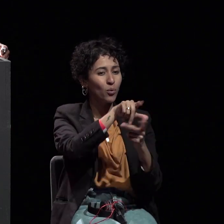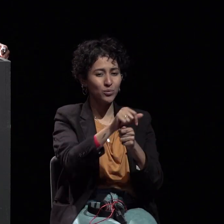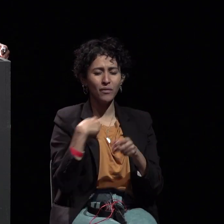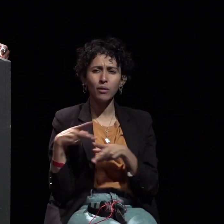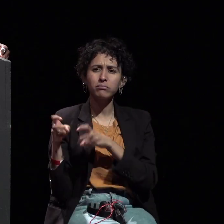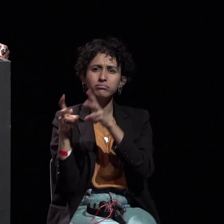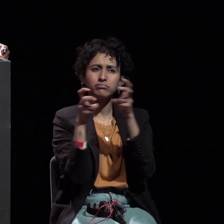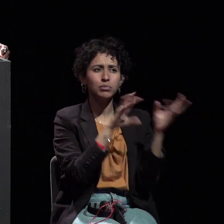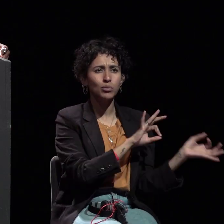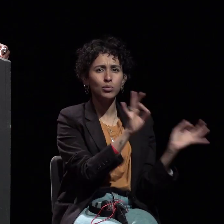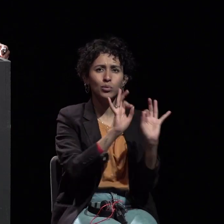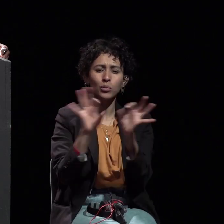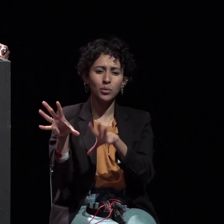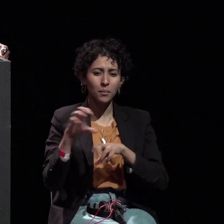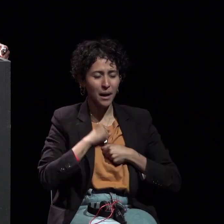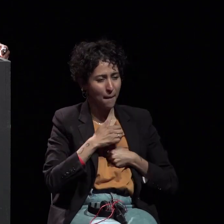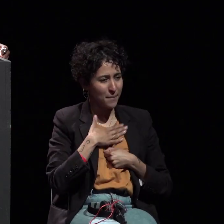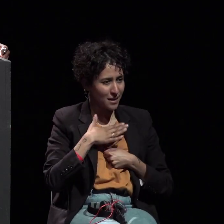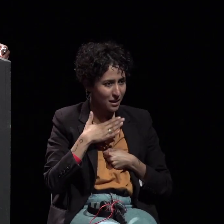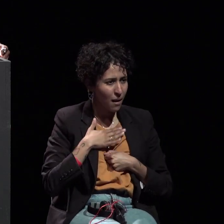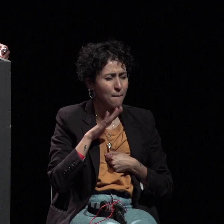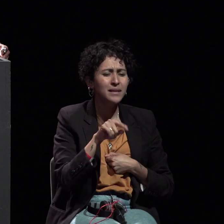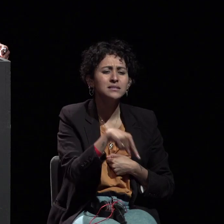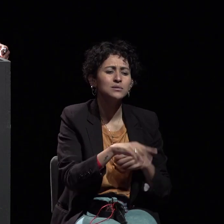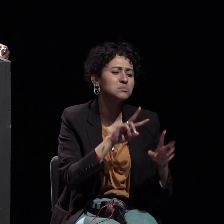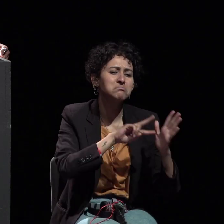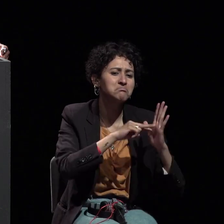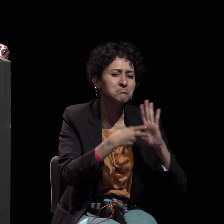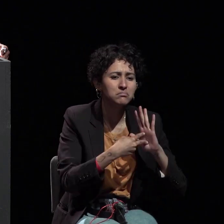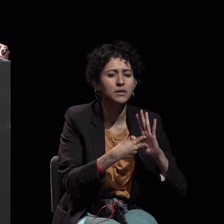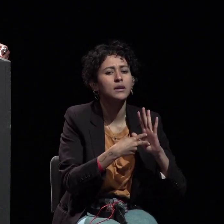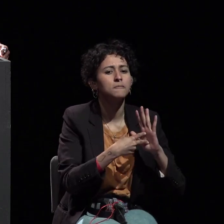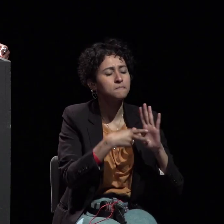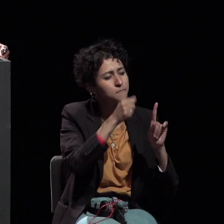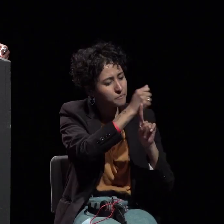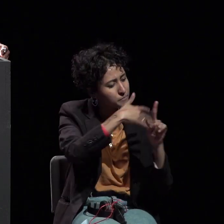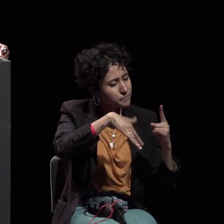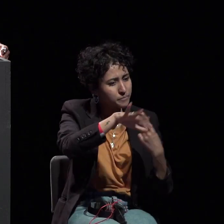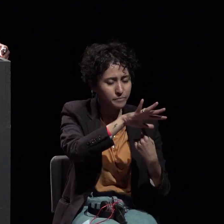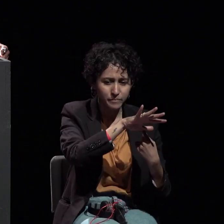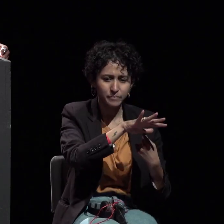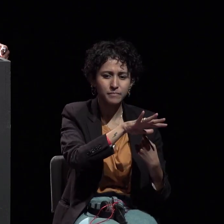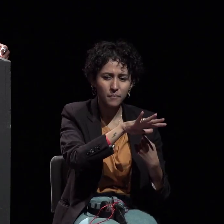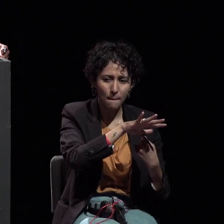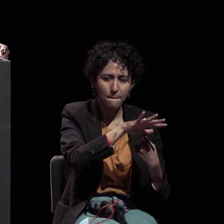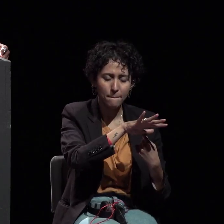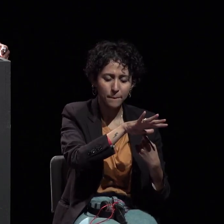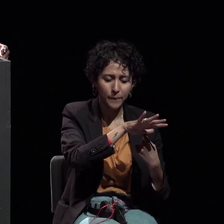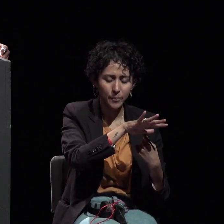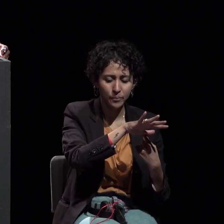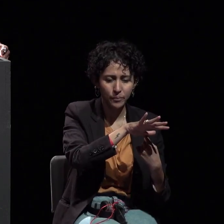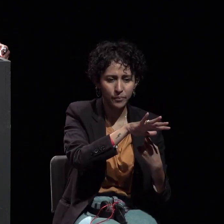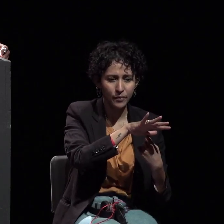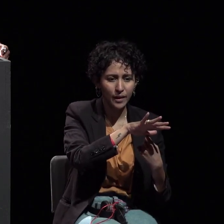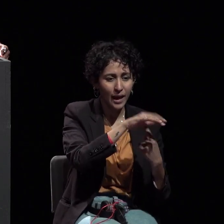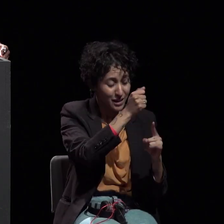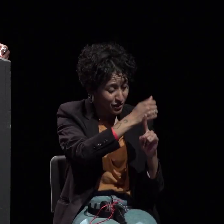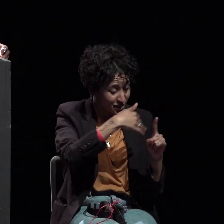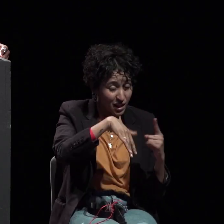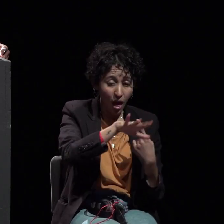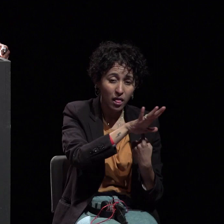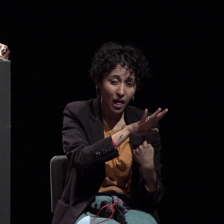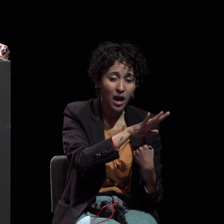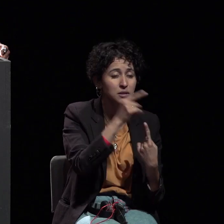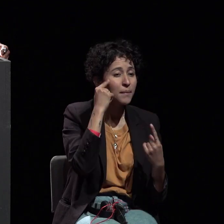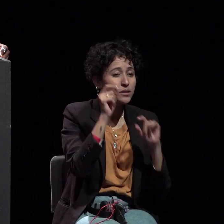de uma ideia de civilização, a linha que sustenta a linha divisória entre nós e os outros. Isso do